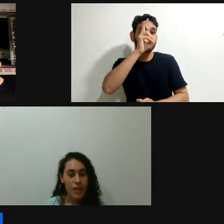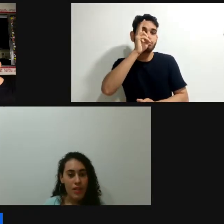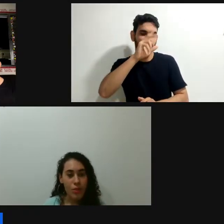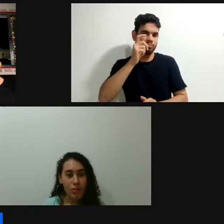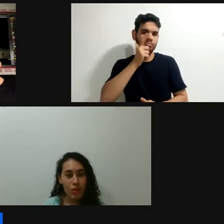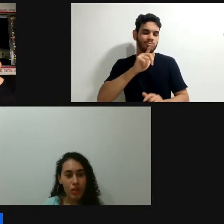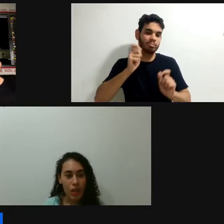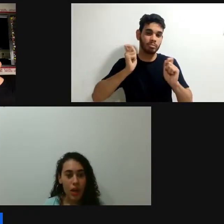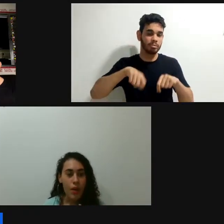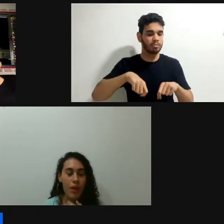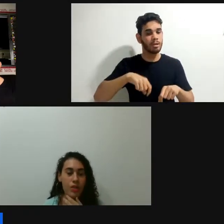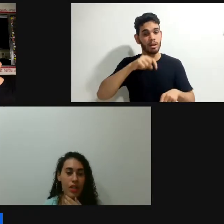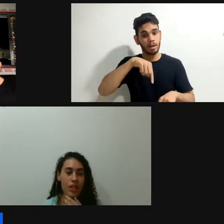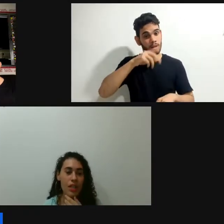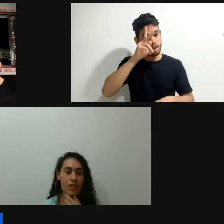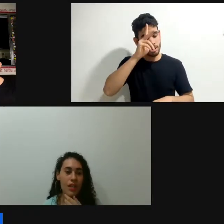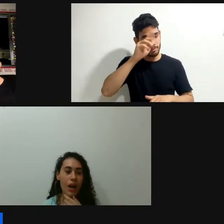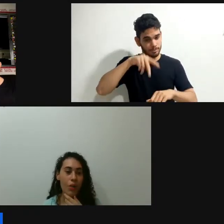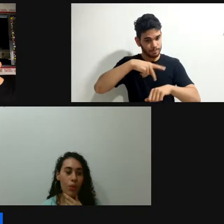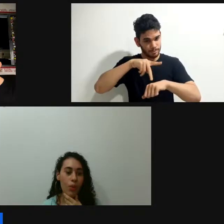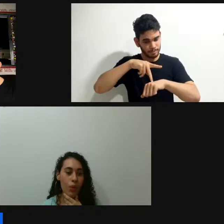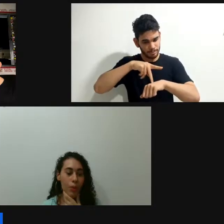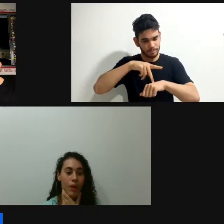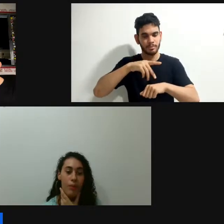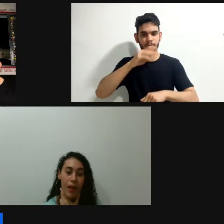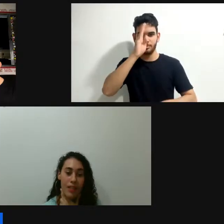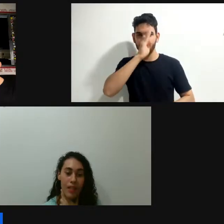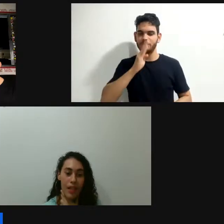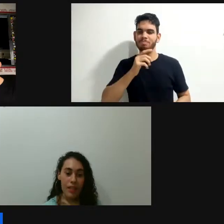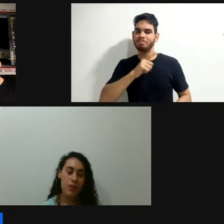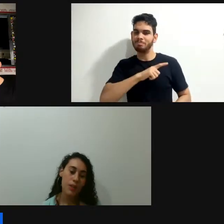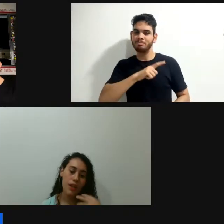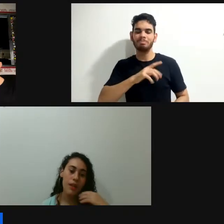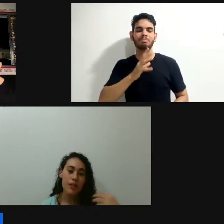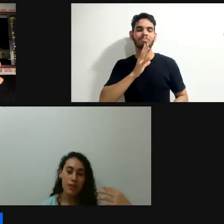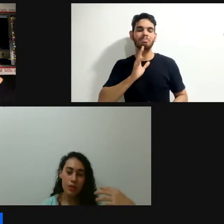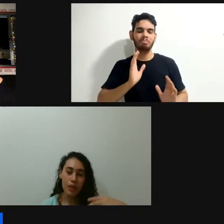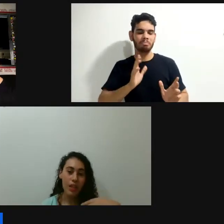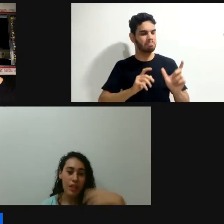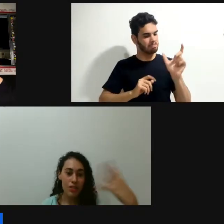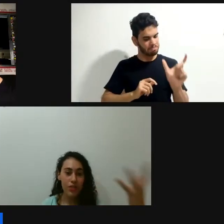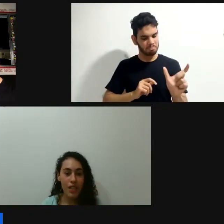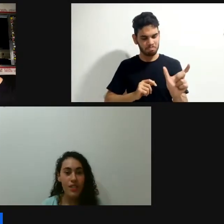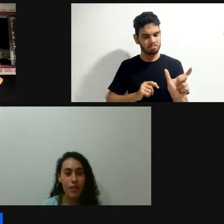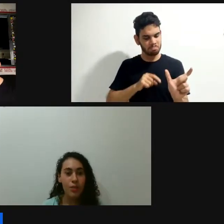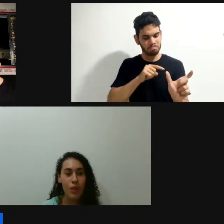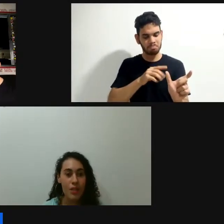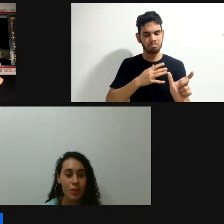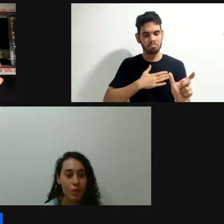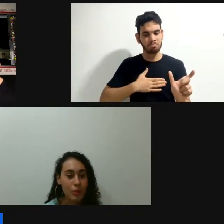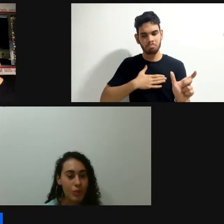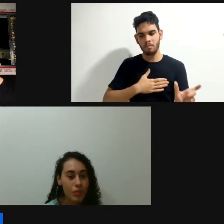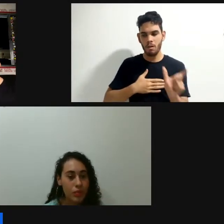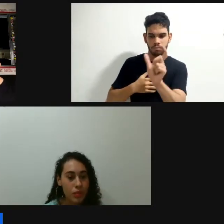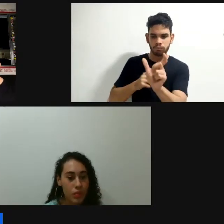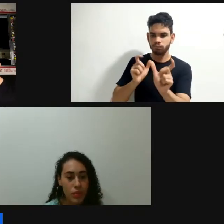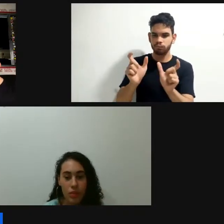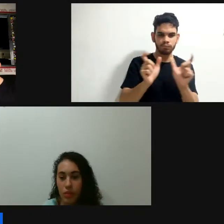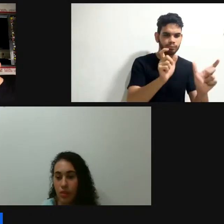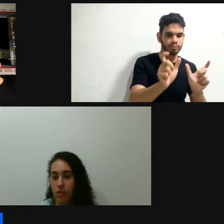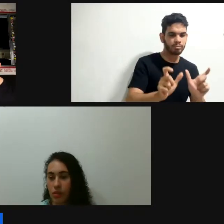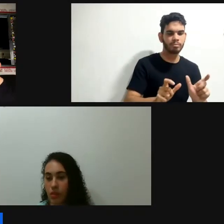no Brasil. Que eu achei que ia ser algo mais interessante para identificação mesmo.